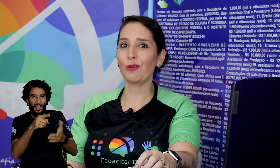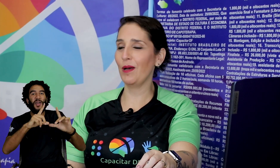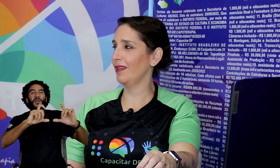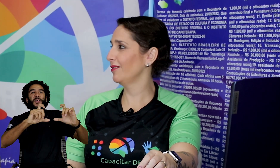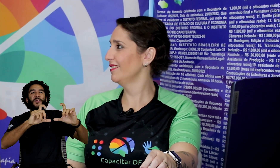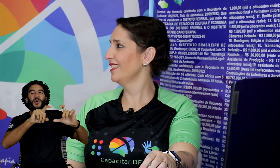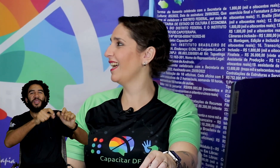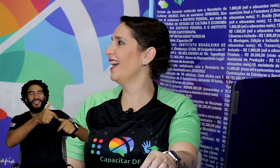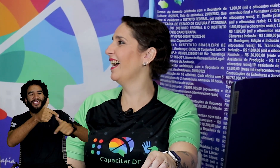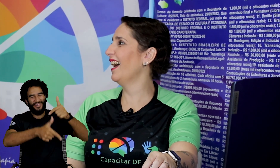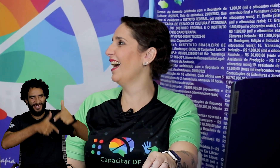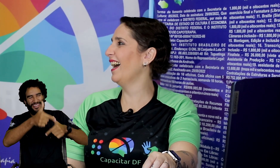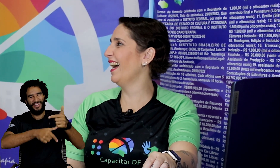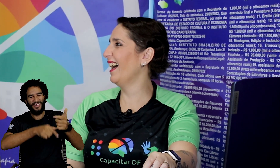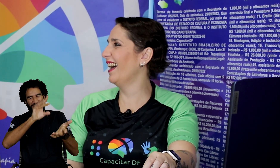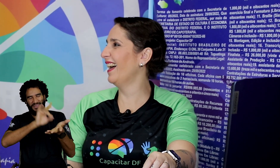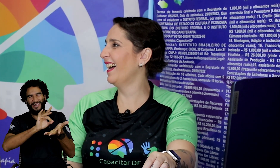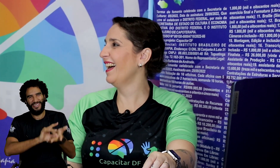dele atuando.